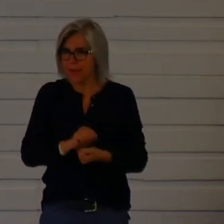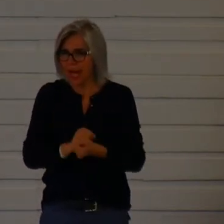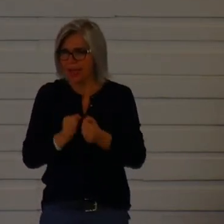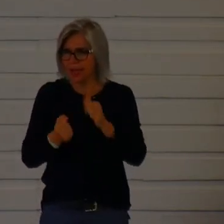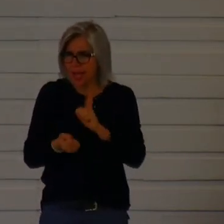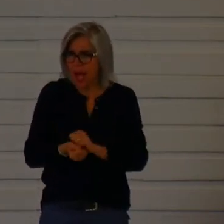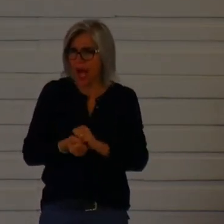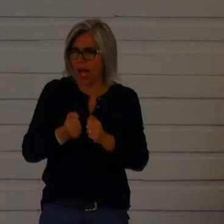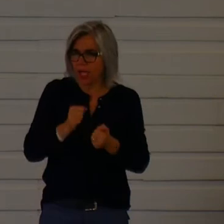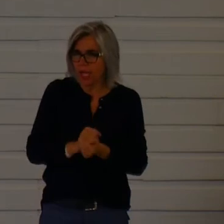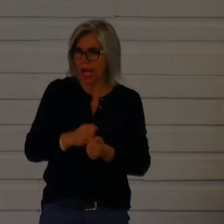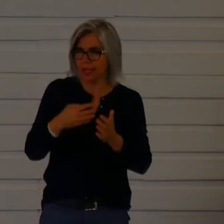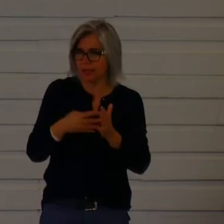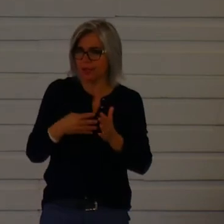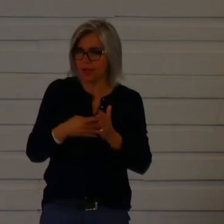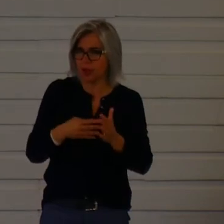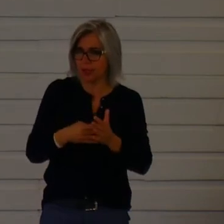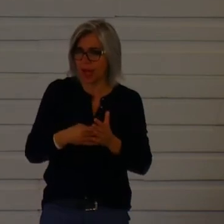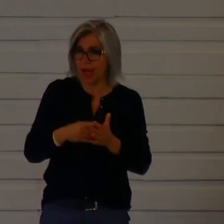in mezzo alle difficoltà.